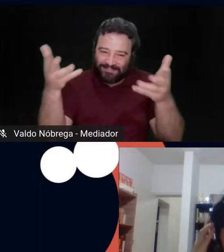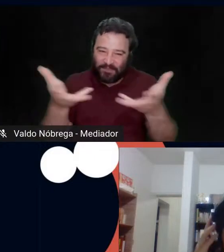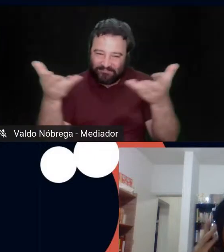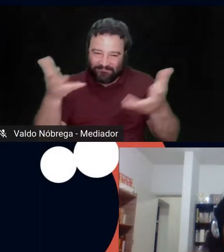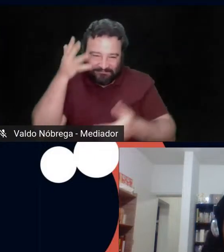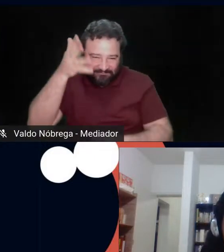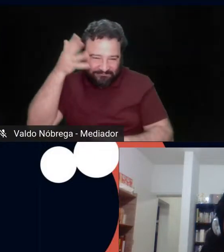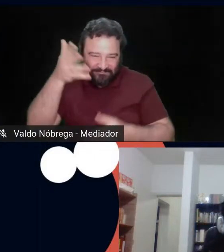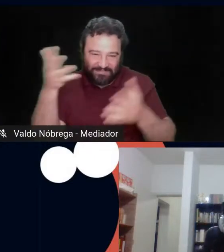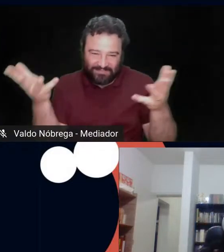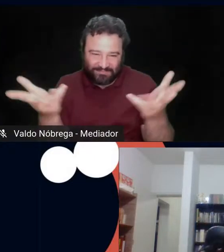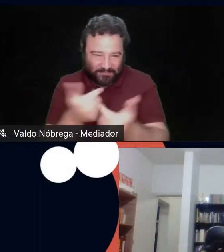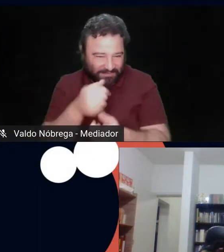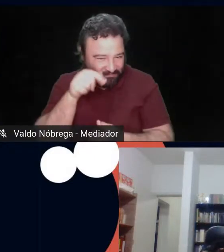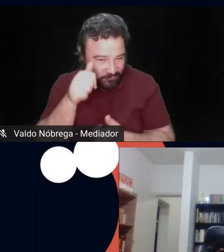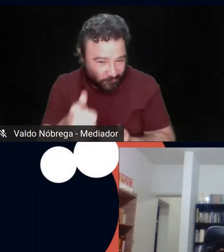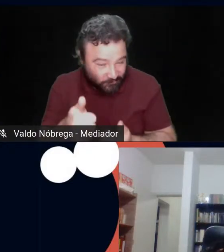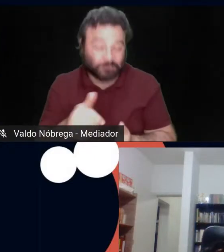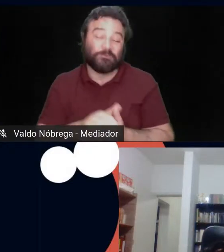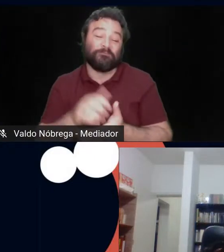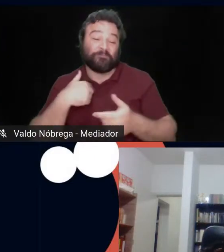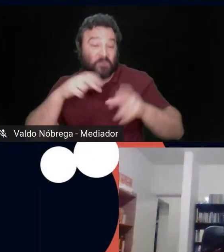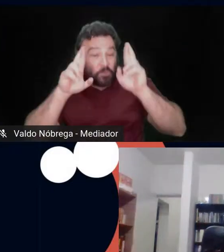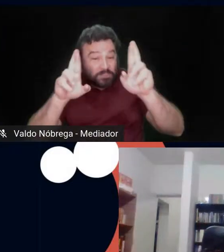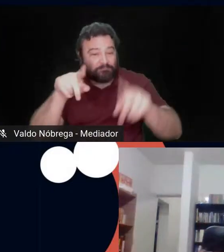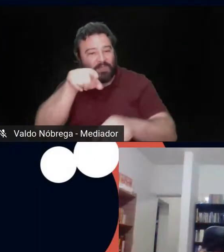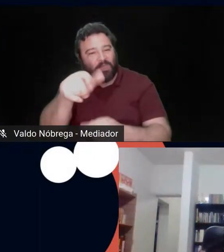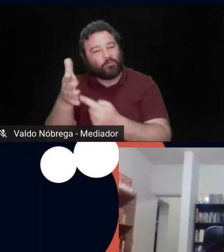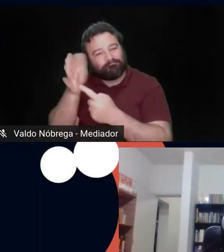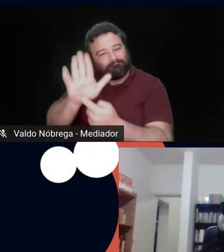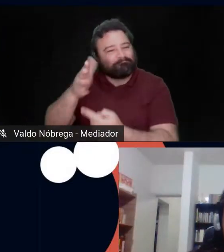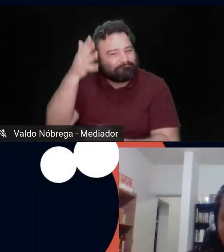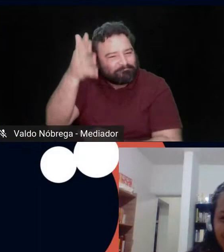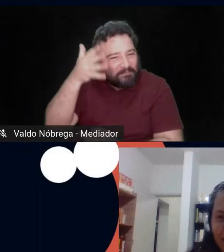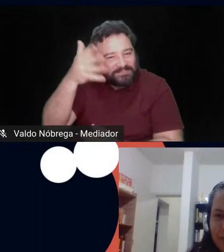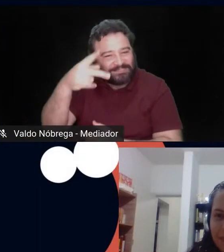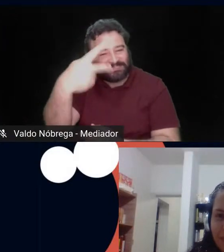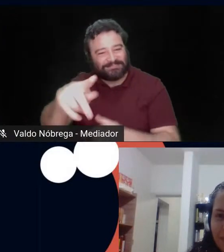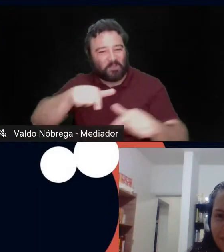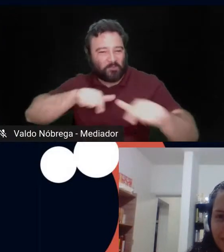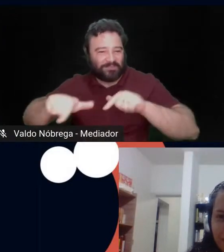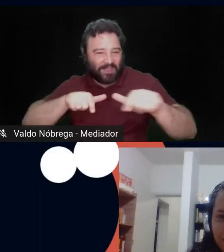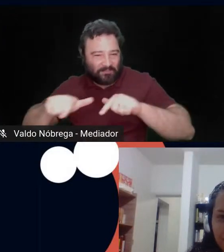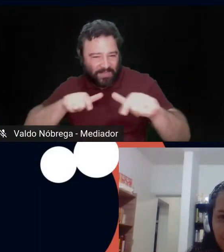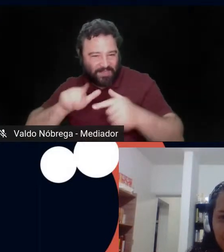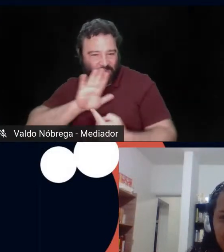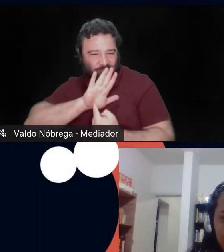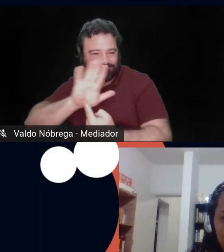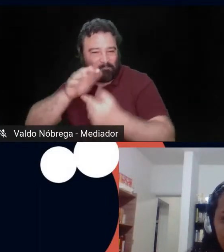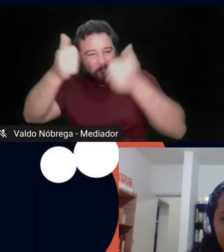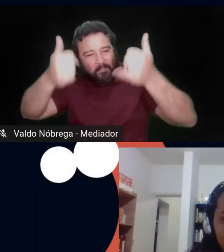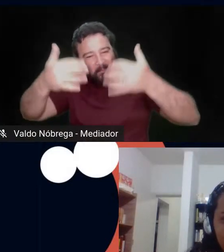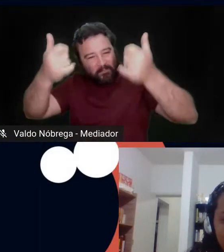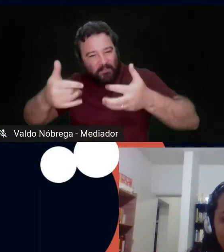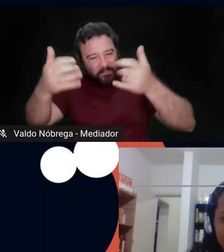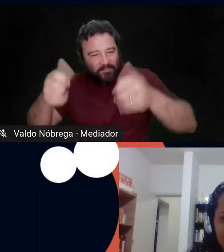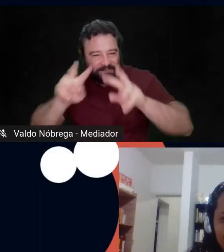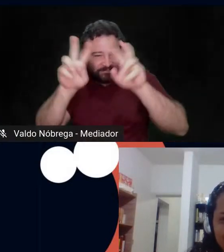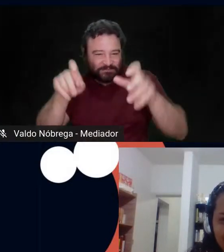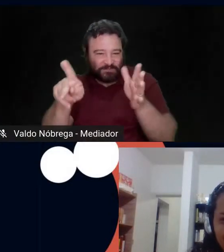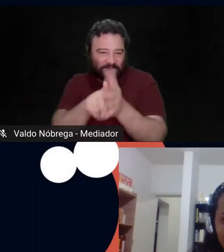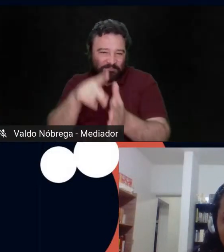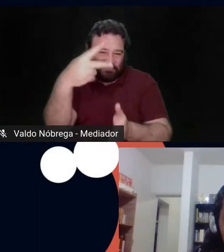noite. Oi, boa noite. Seja bem-vinda a este encontro. Eu torço para que você possa apresentar o seu